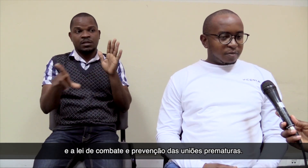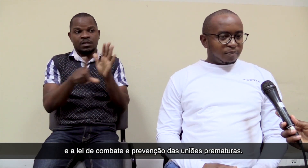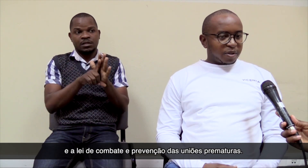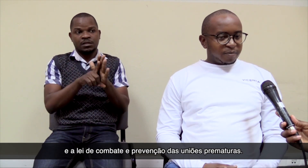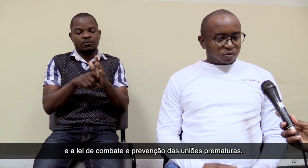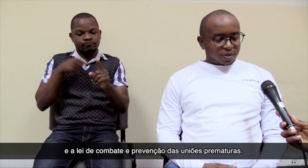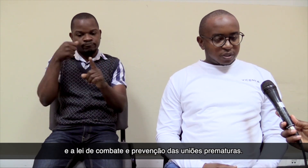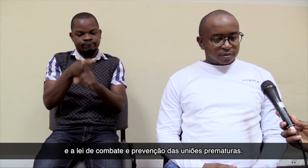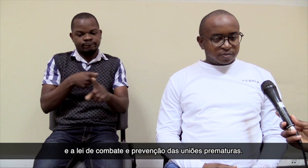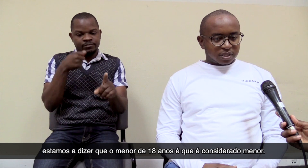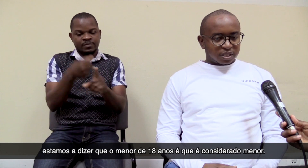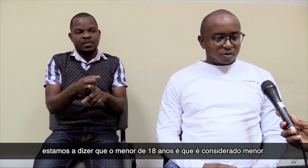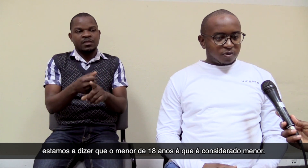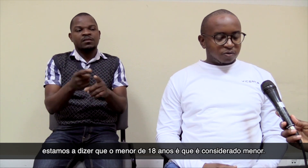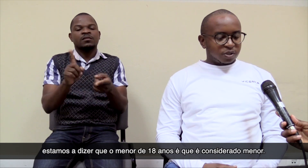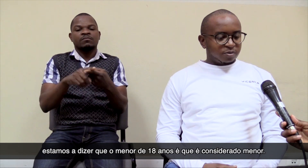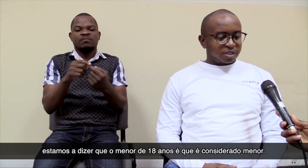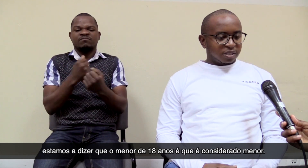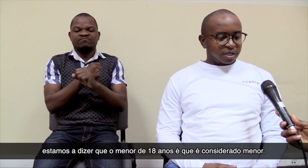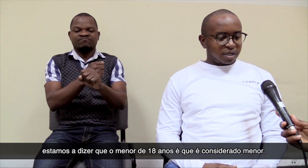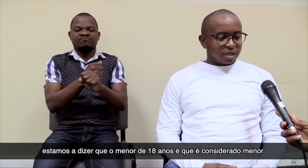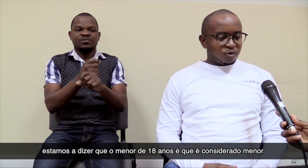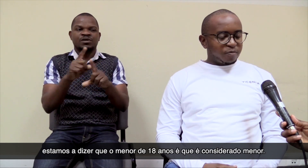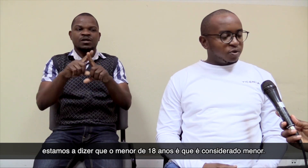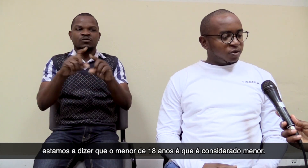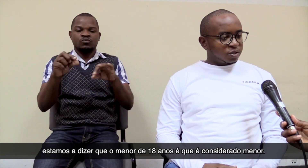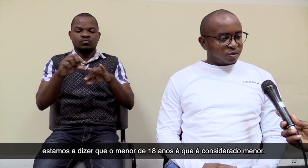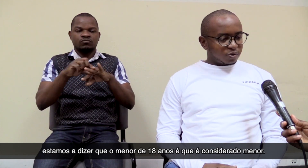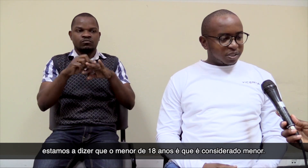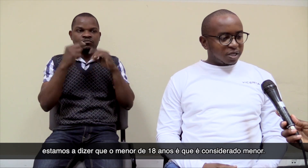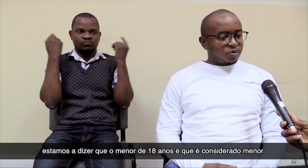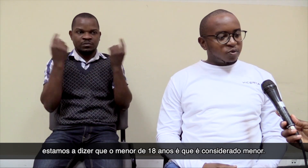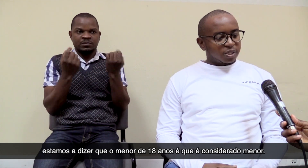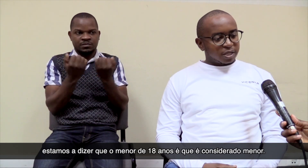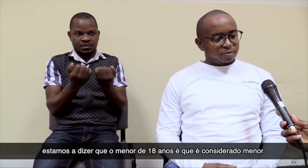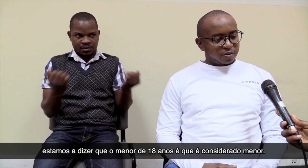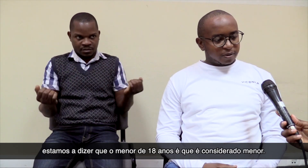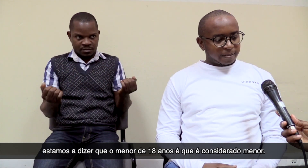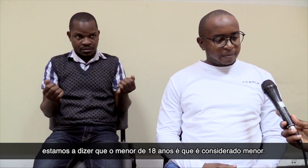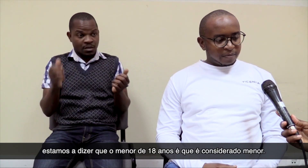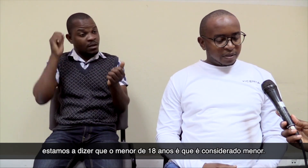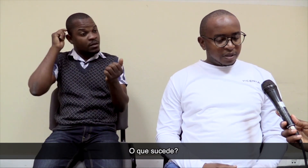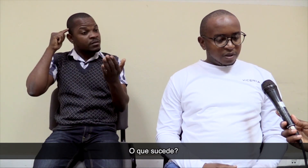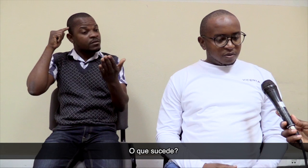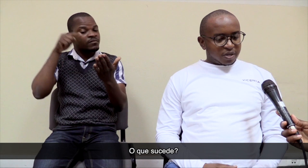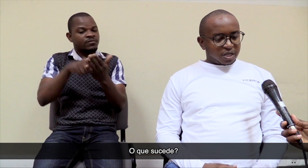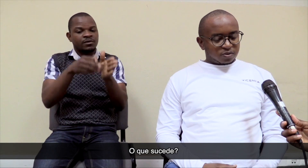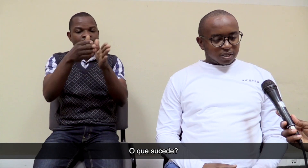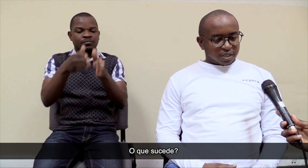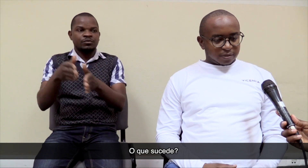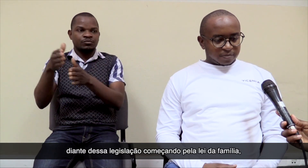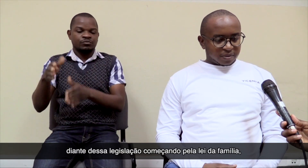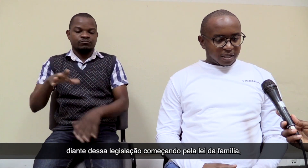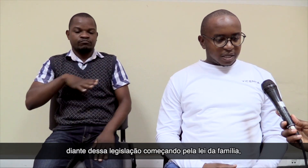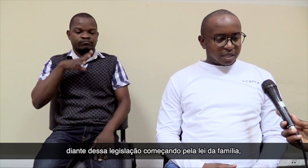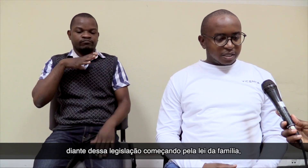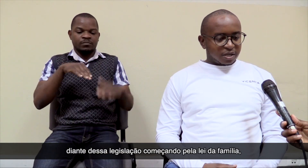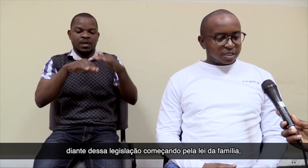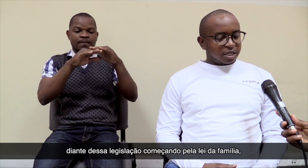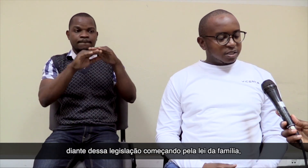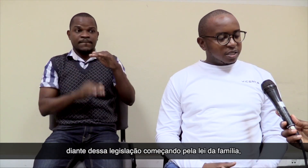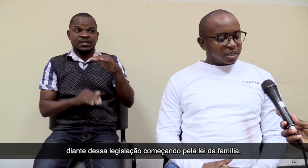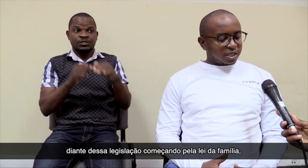termos da nossa legislação, nós estamos a dizer que sejam menores de 18 anos. tanto pela lei geral, que é a